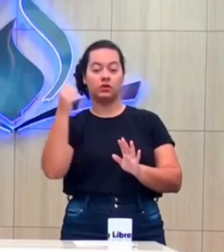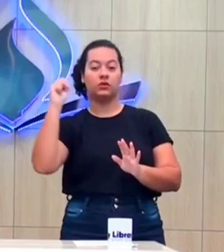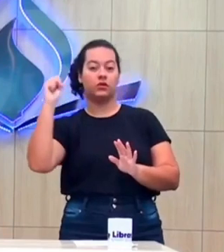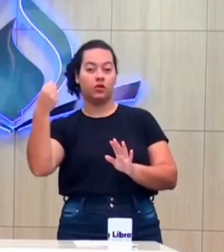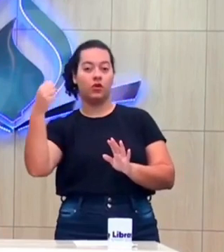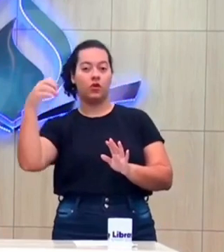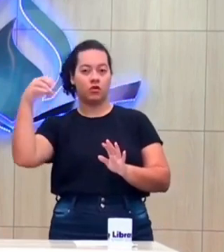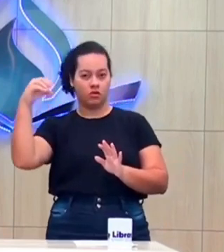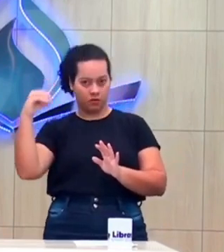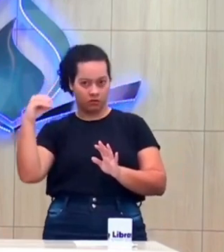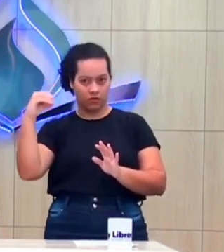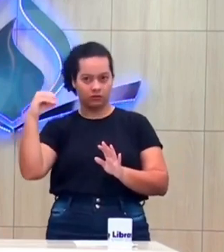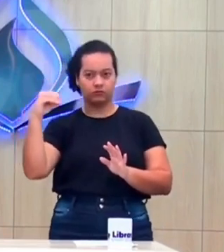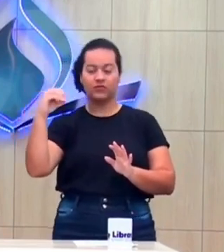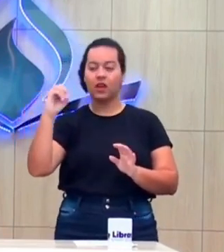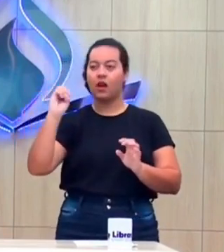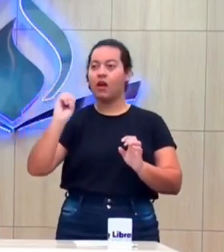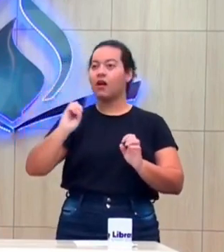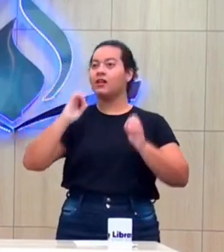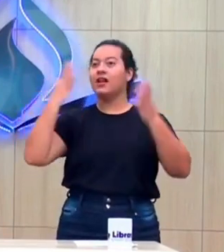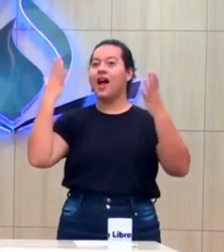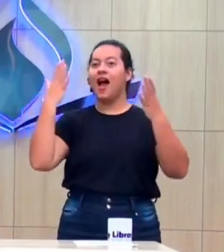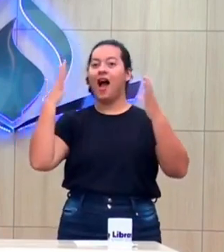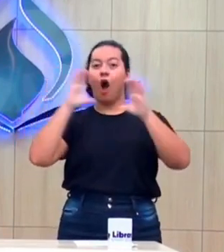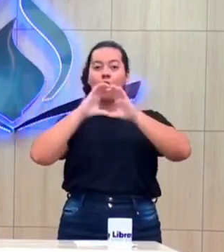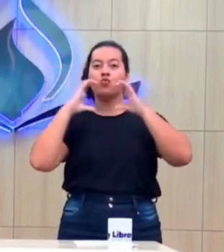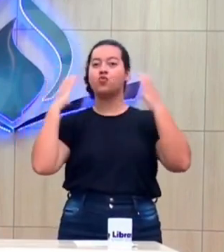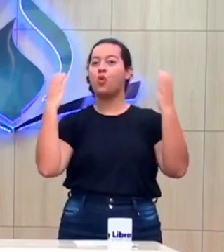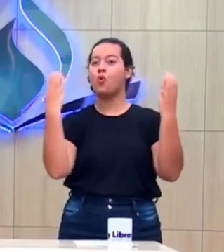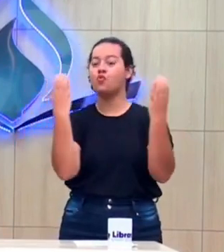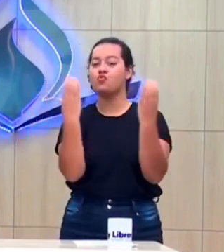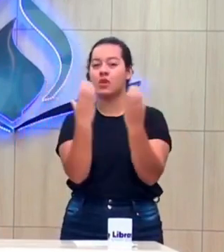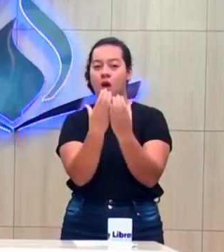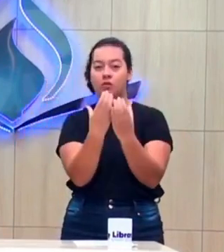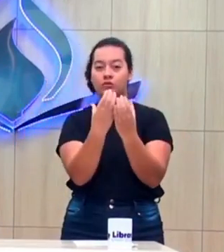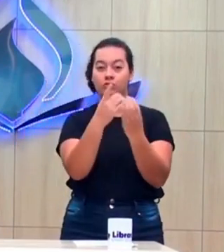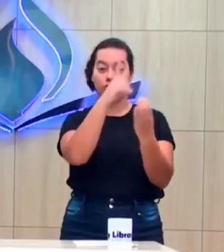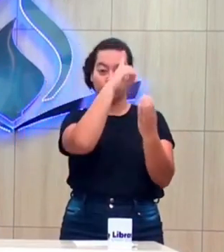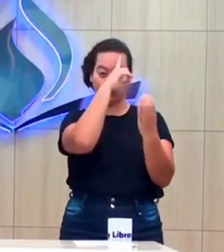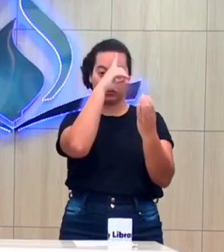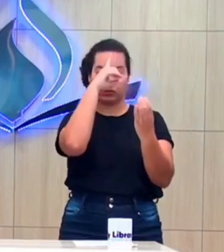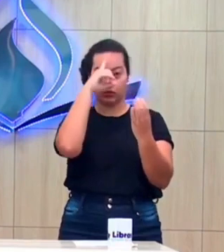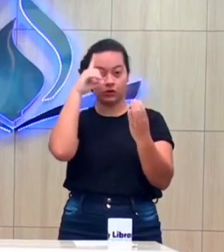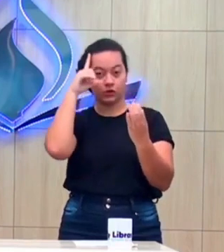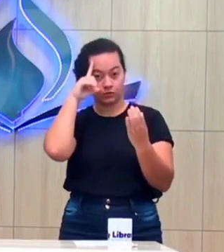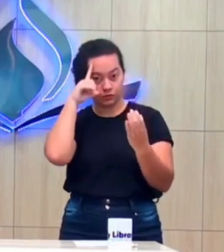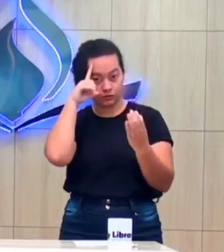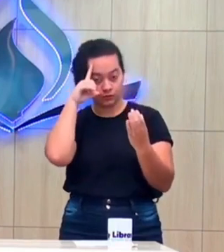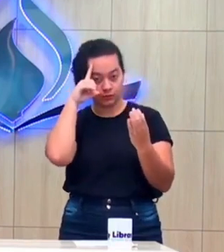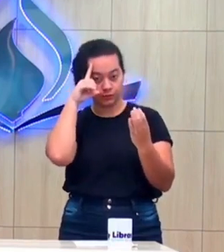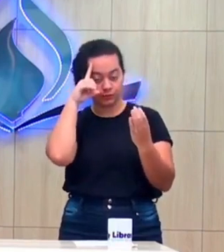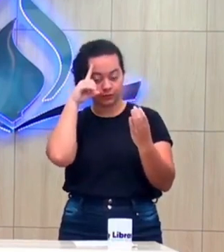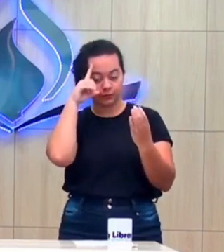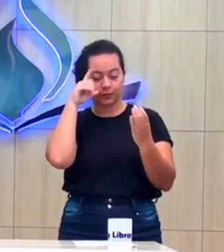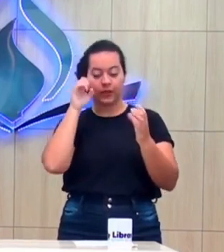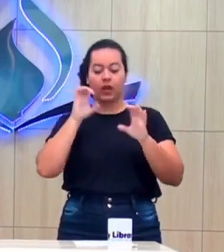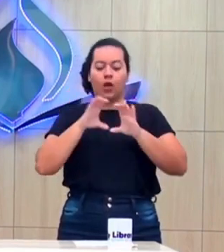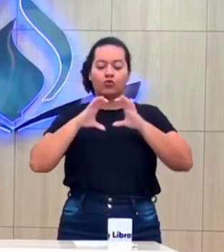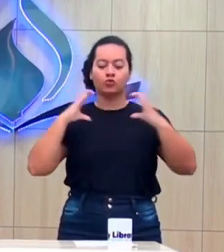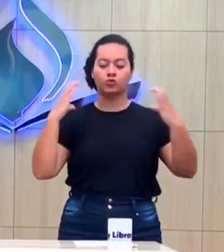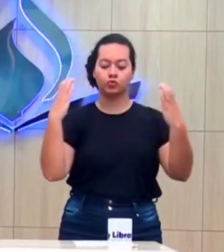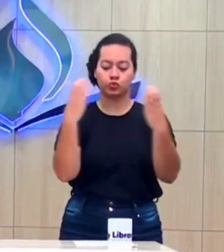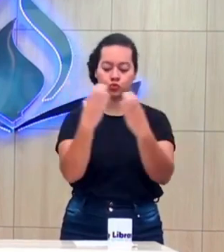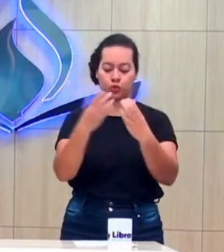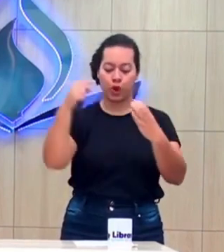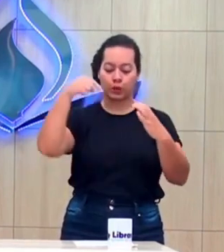1880, aconteceu um grande congresso em Milão. Neste congresso,